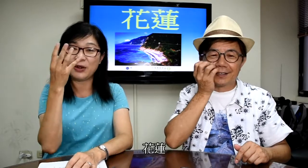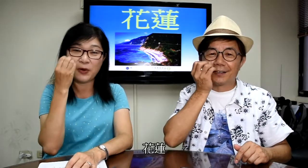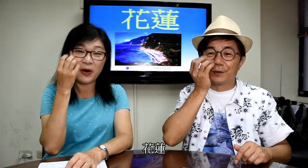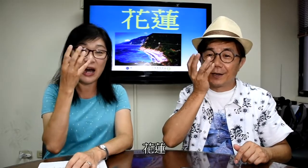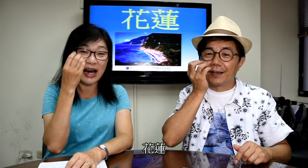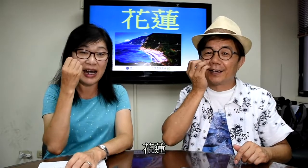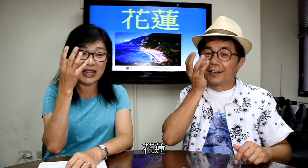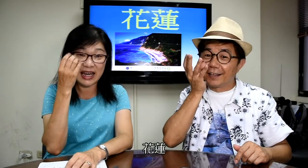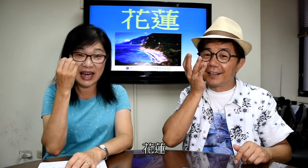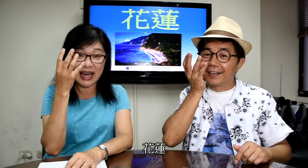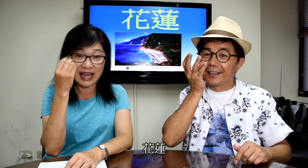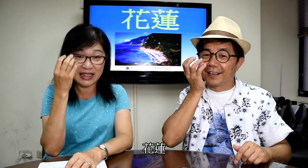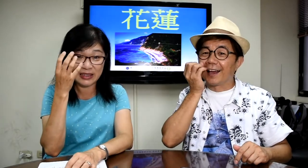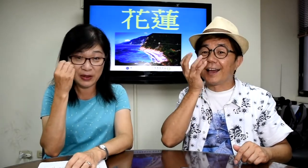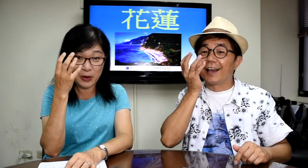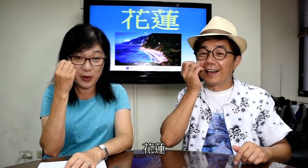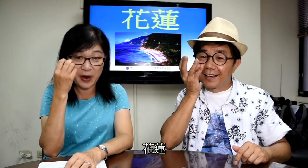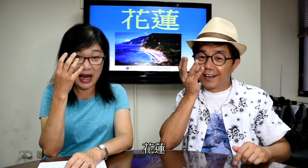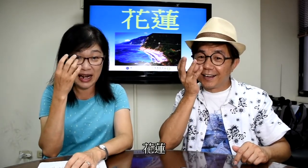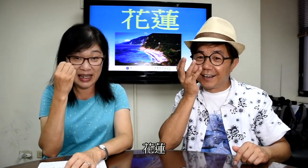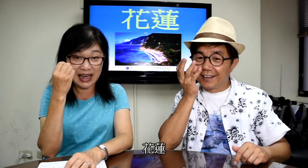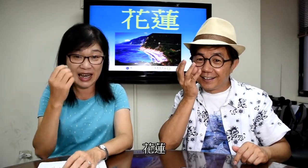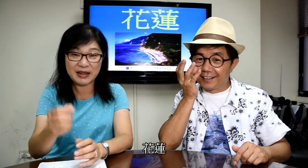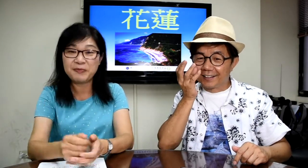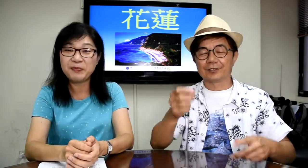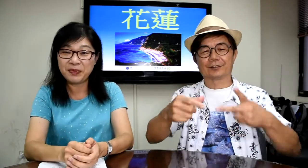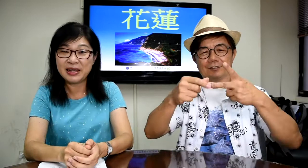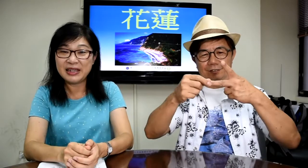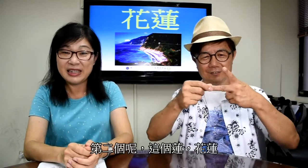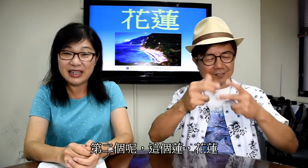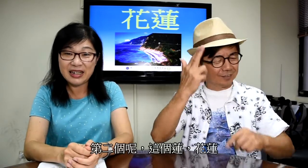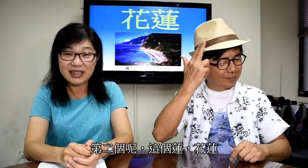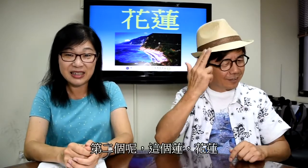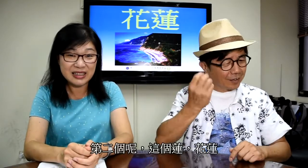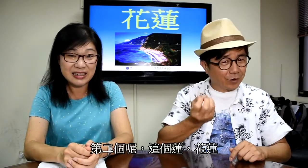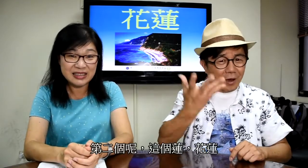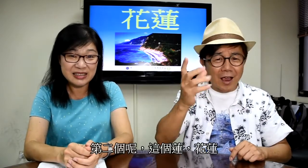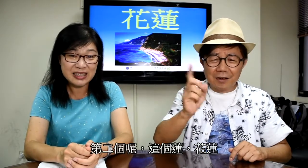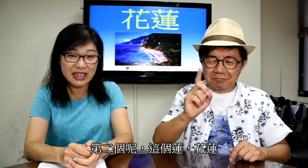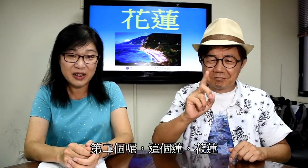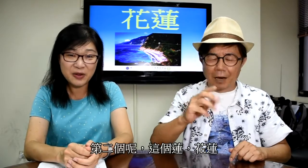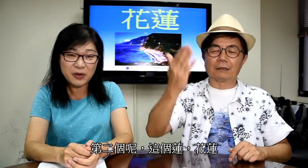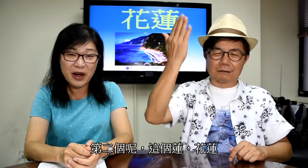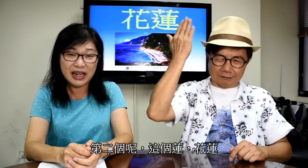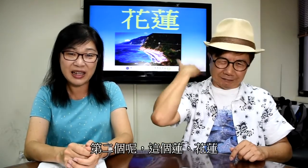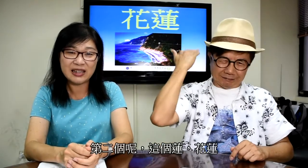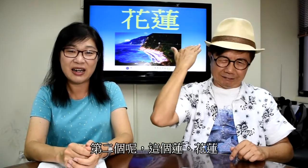花莲，花莲。第二个呢，这个莲花莲啊，